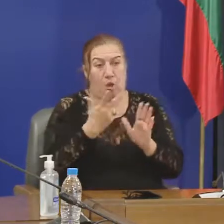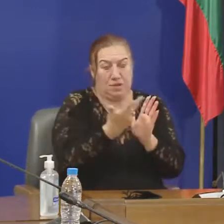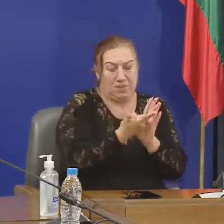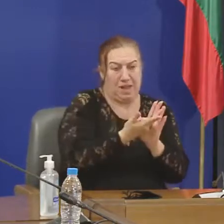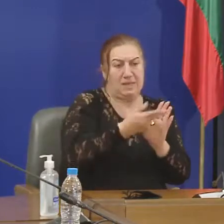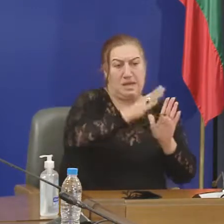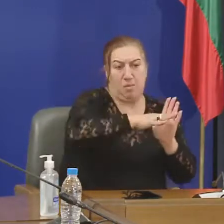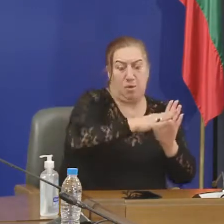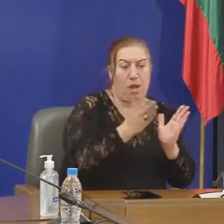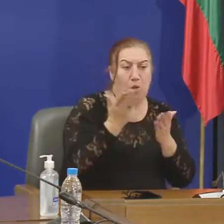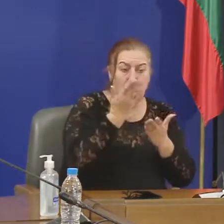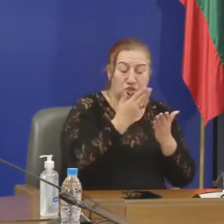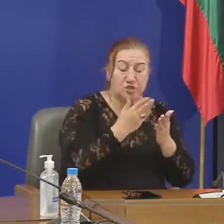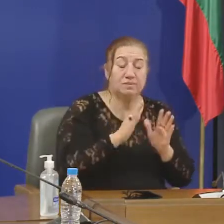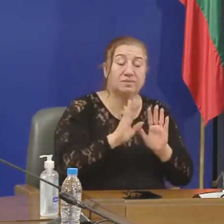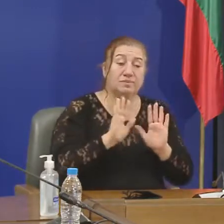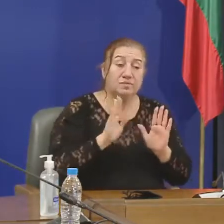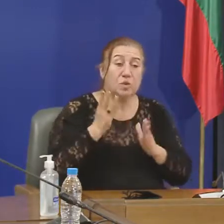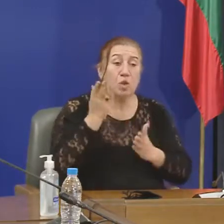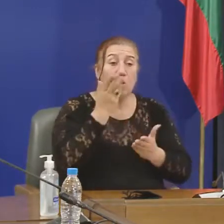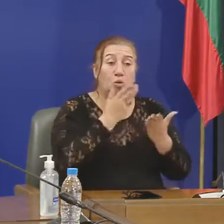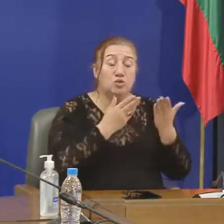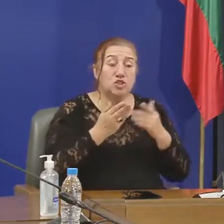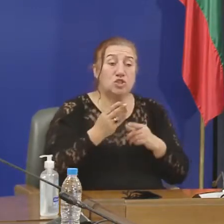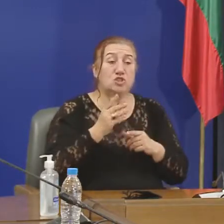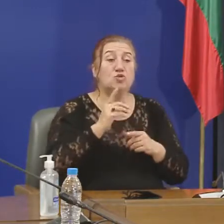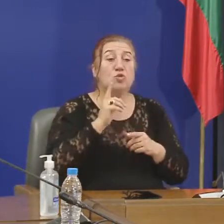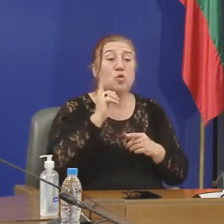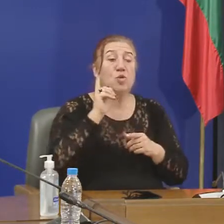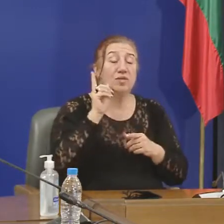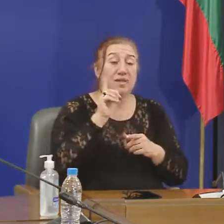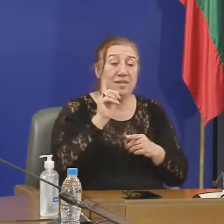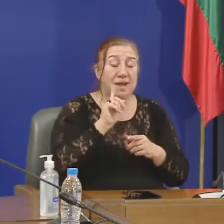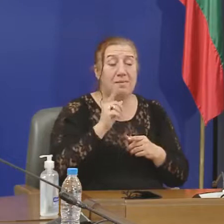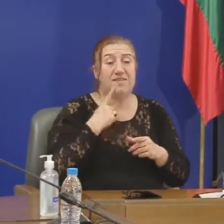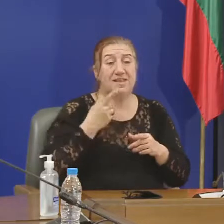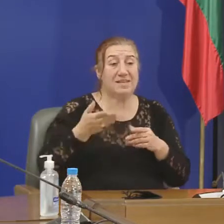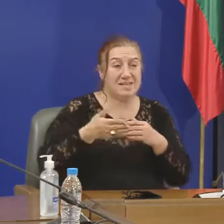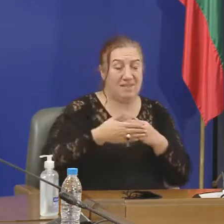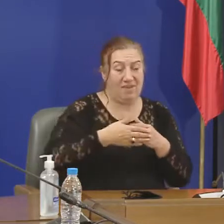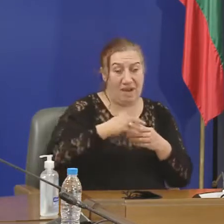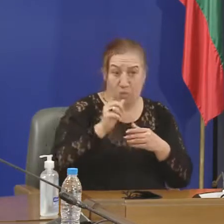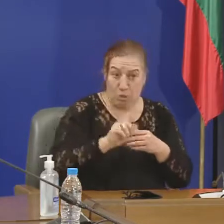училищата трябва да се затварят, ако не последни, то не трябва да затварят първи.